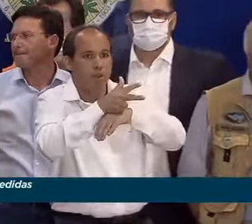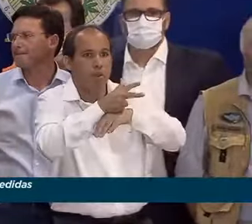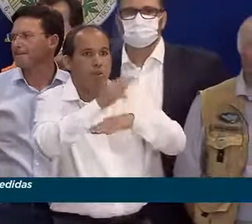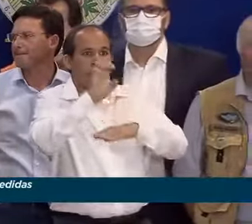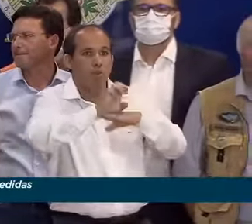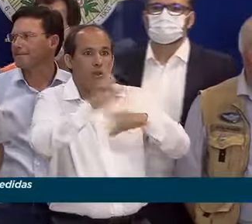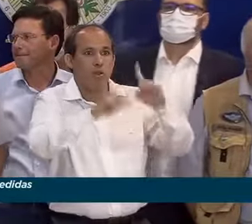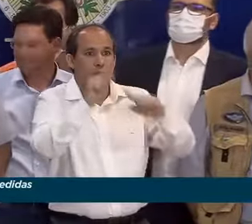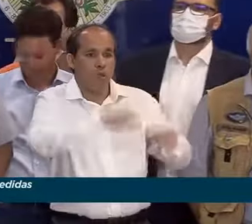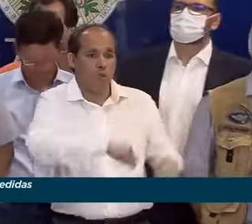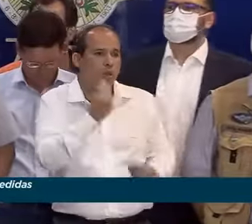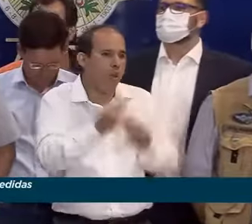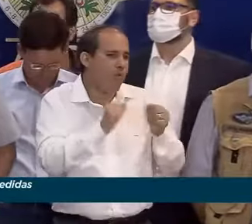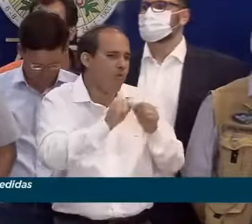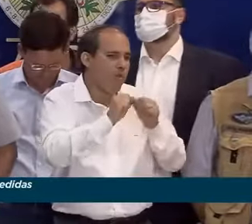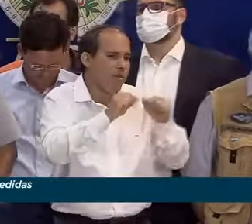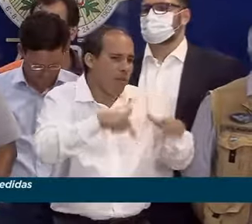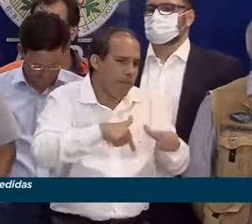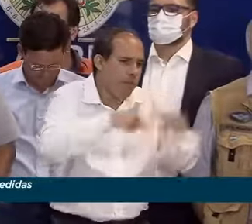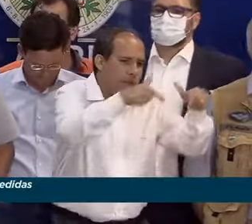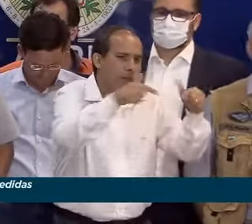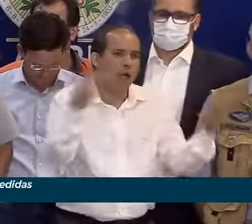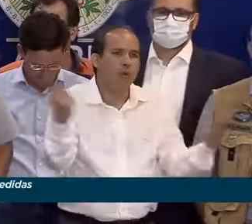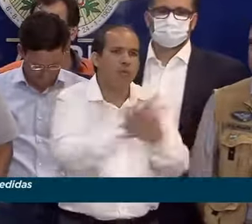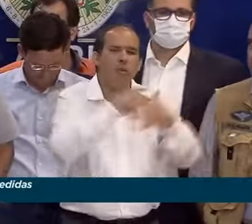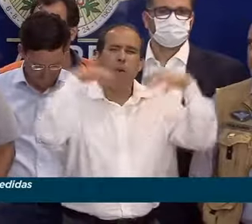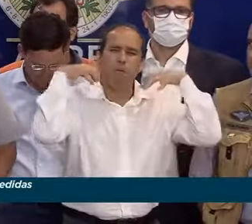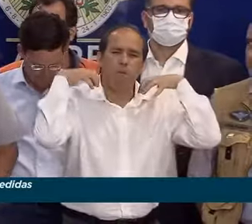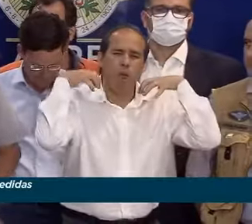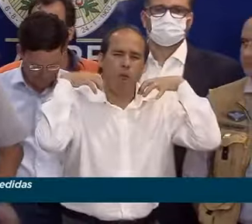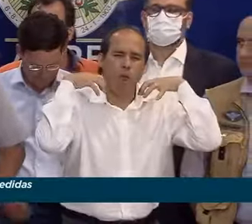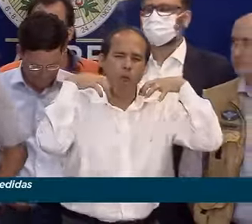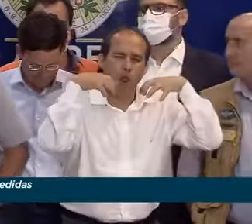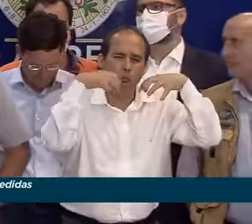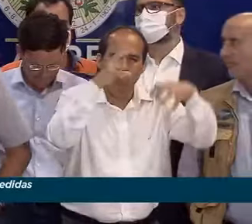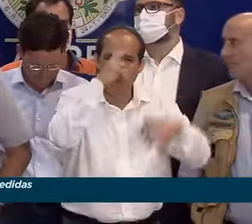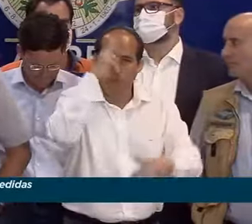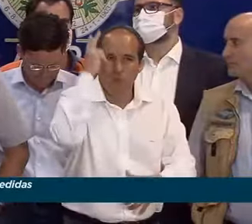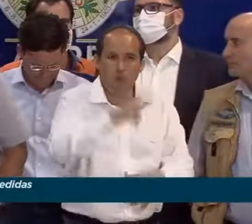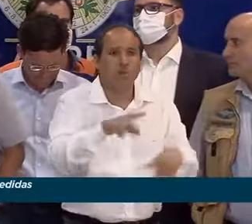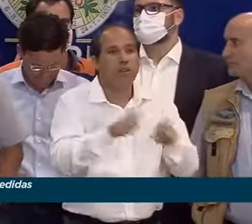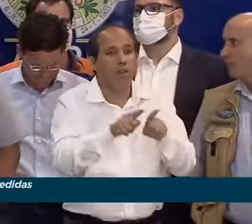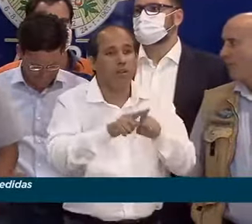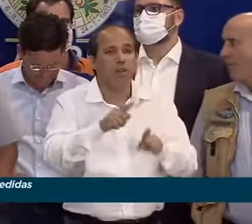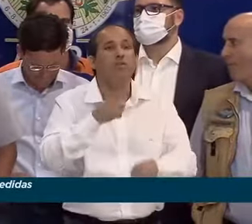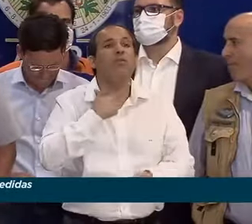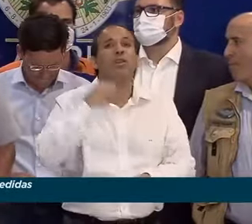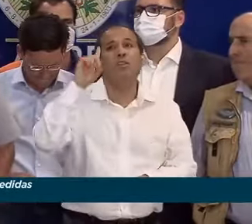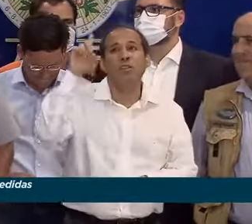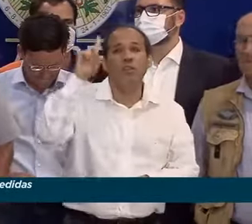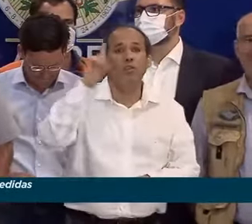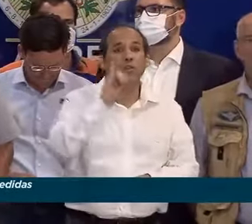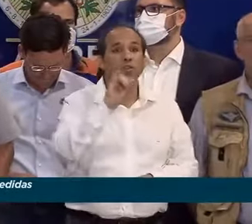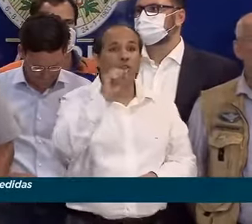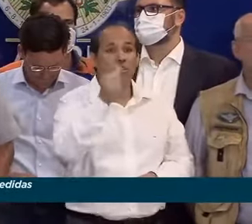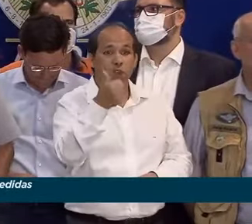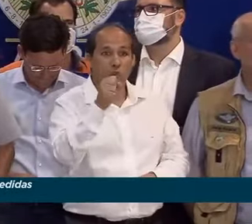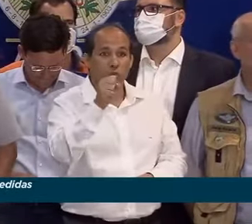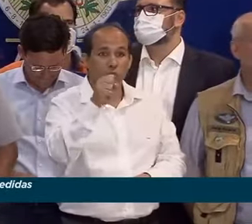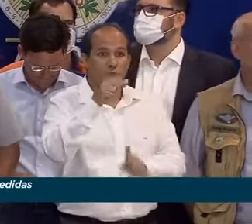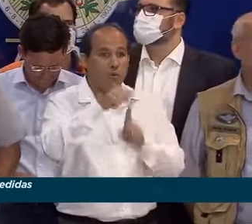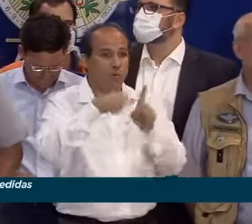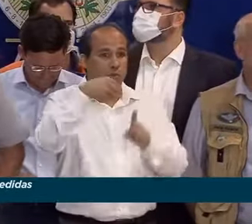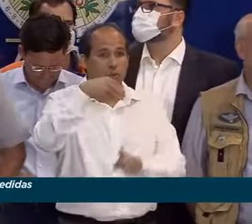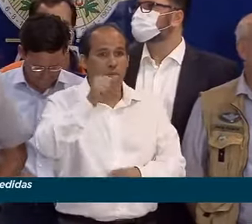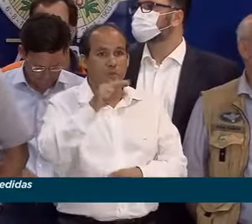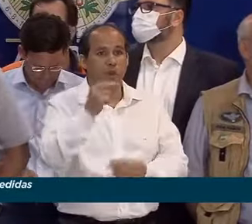depois desse período, né, anormal de chuvas. Dizer também que, se Deus quiser, no próximo dia 18 de março, retornarei